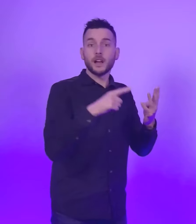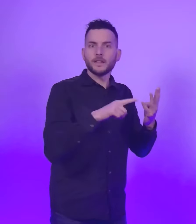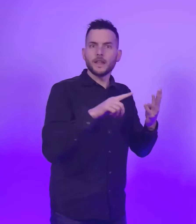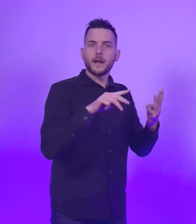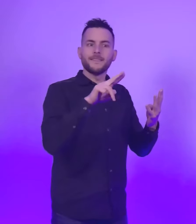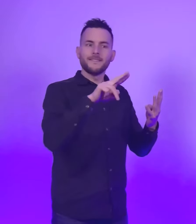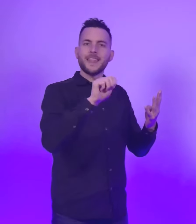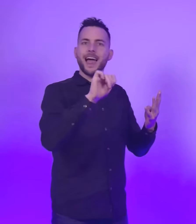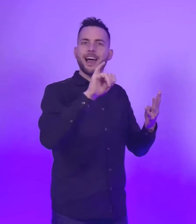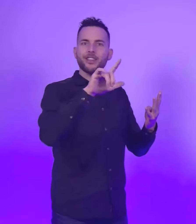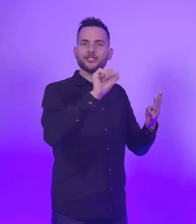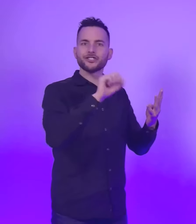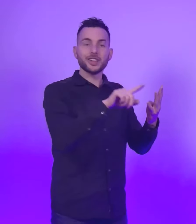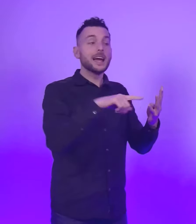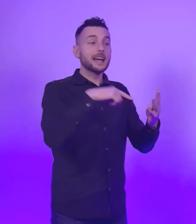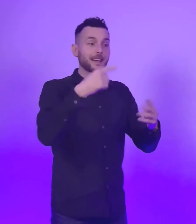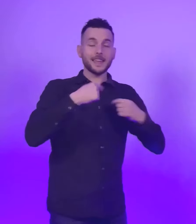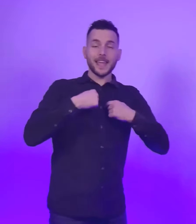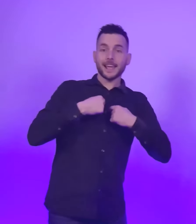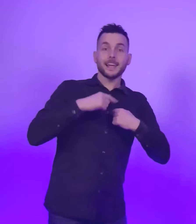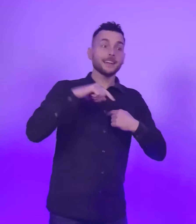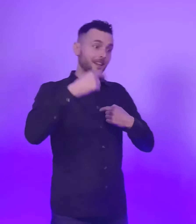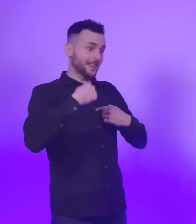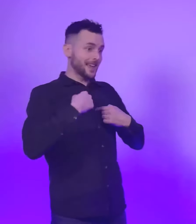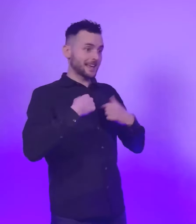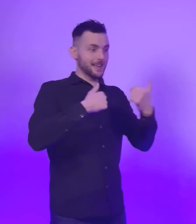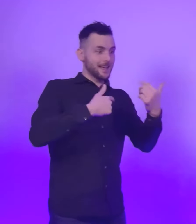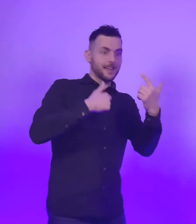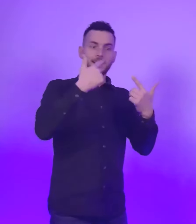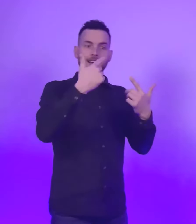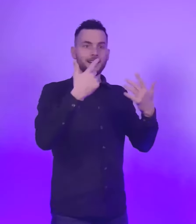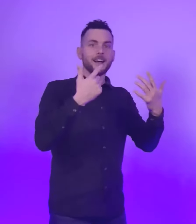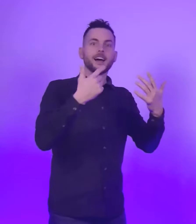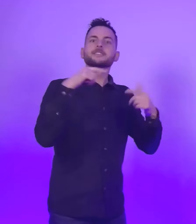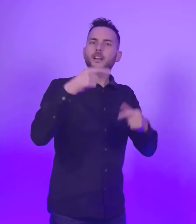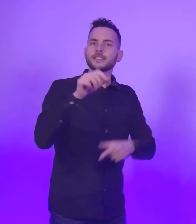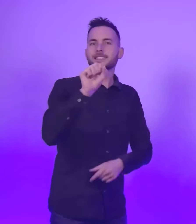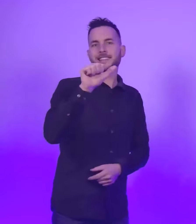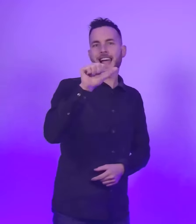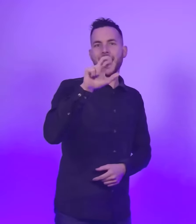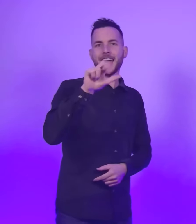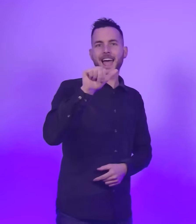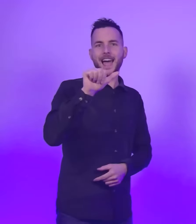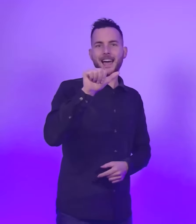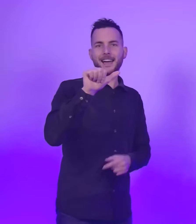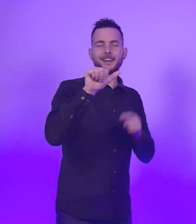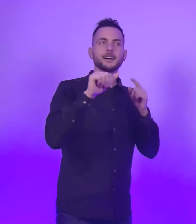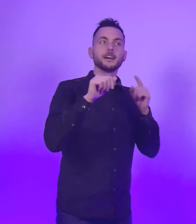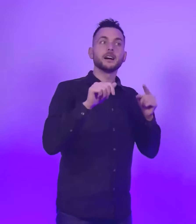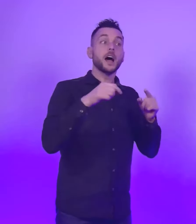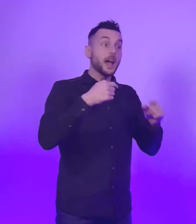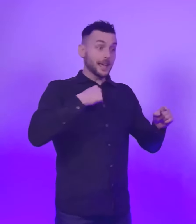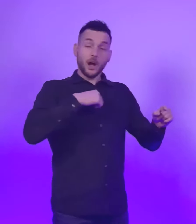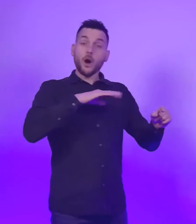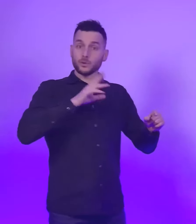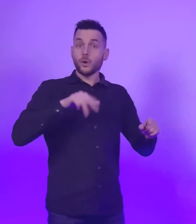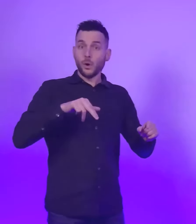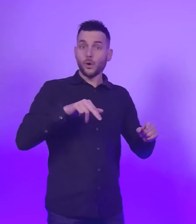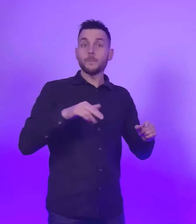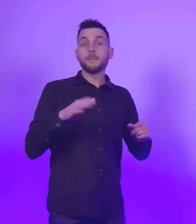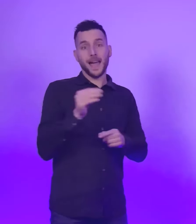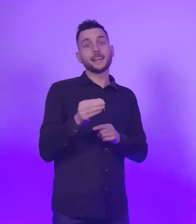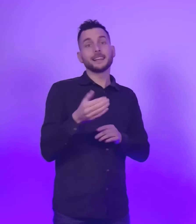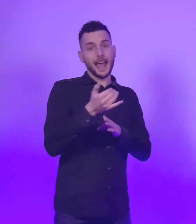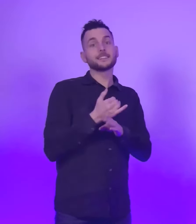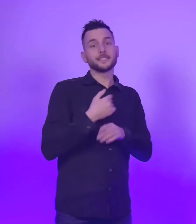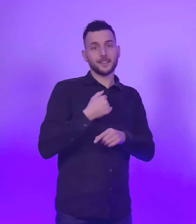ik. Ja. En toen Nick. Dat ruimt. Ja. En toen kwam Sarah. En... Oh, en ik was er natuurlijk ook nog als laatst. Ja.